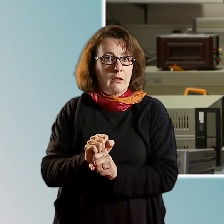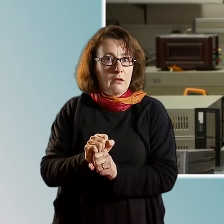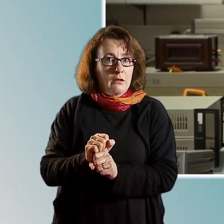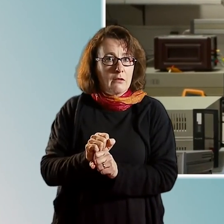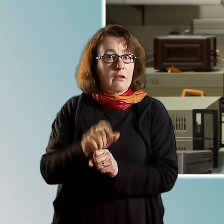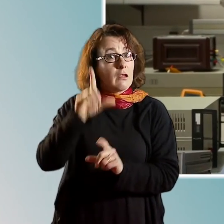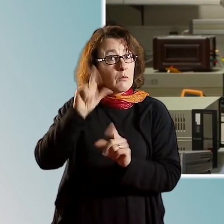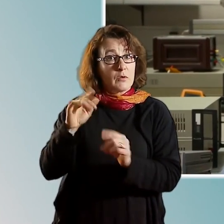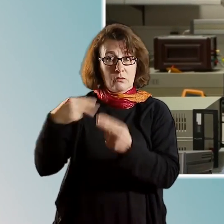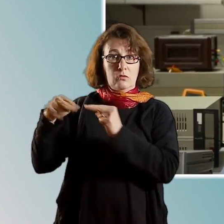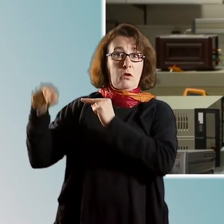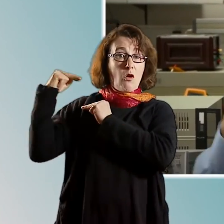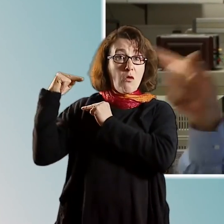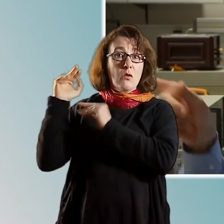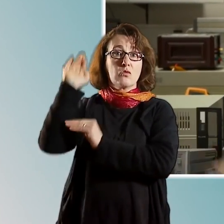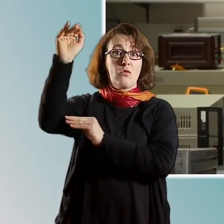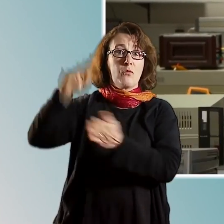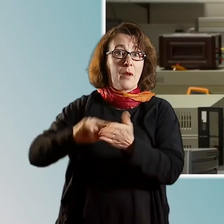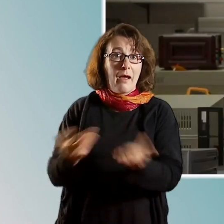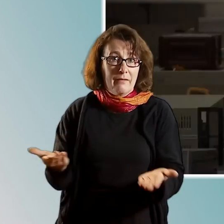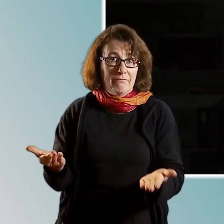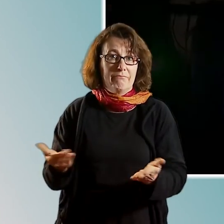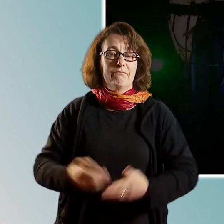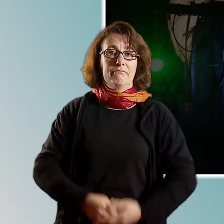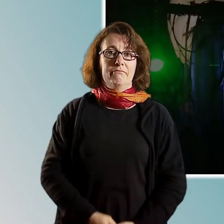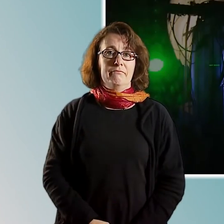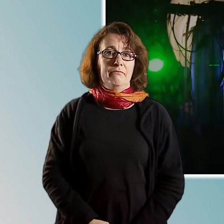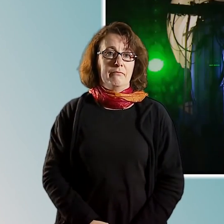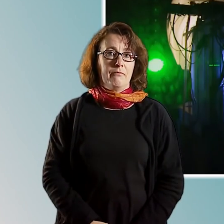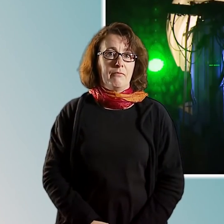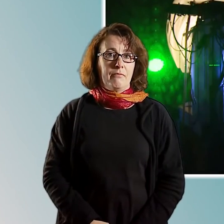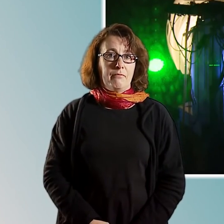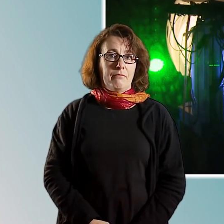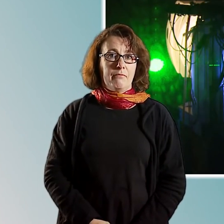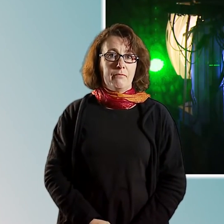Das bedeutet back to the roots and then to the future.